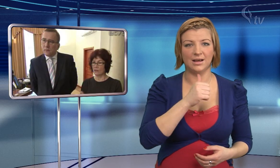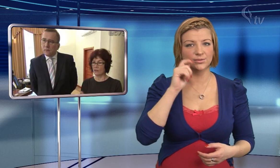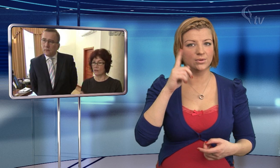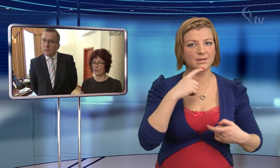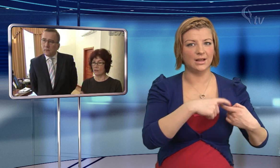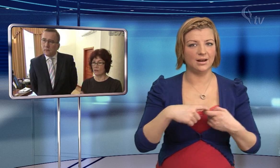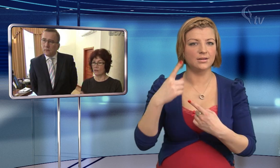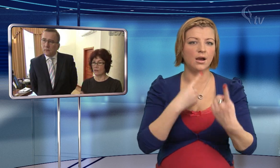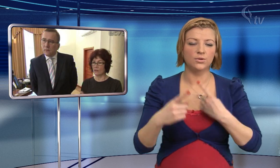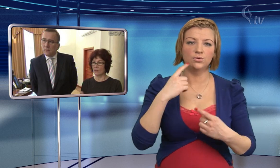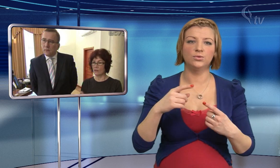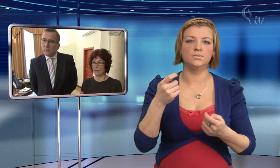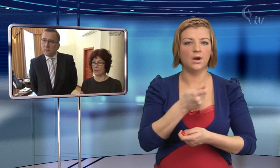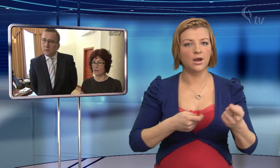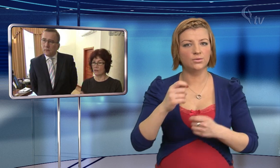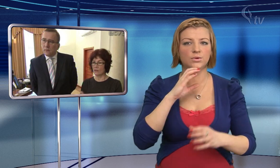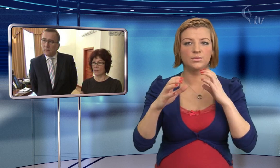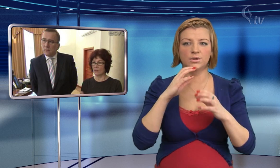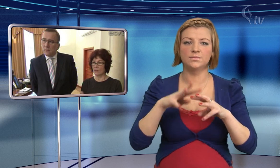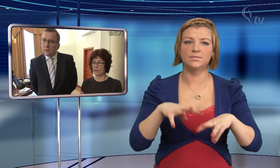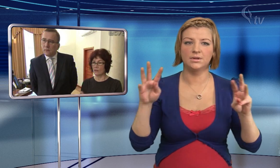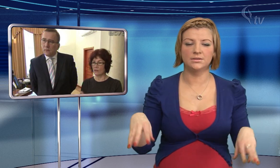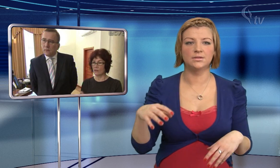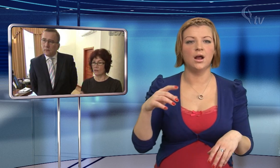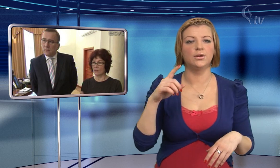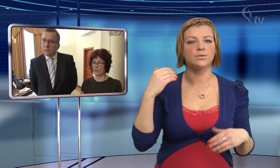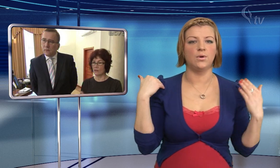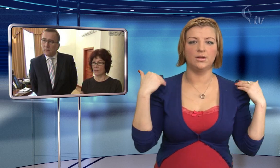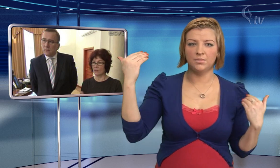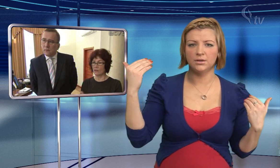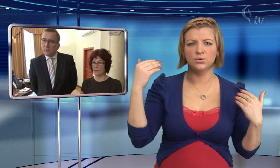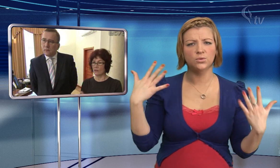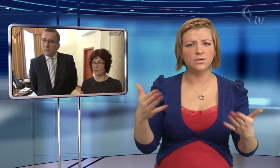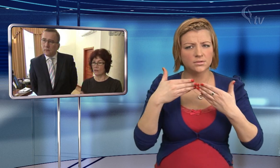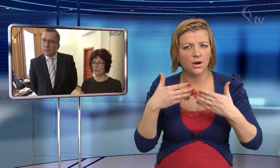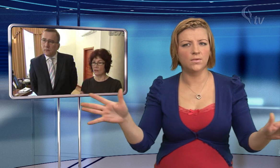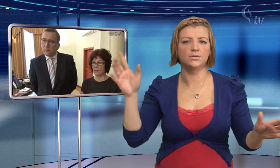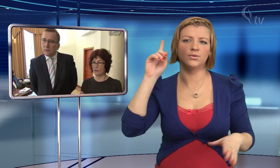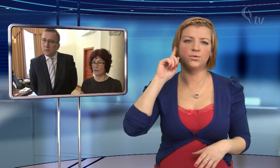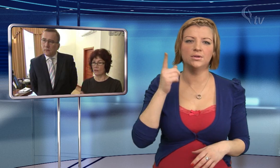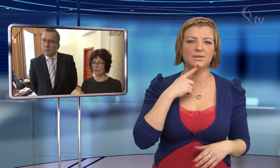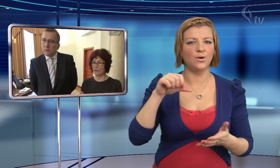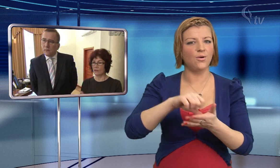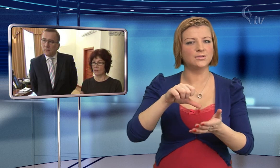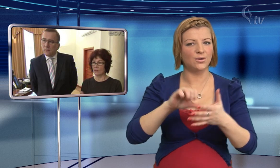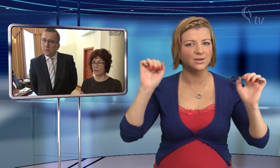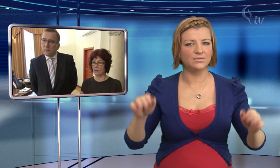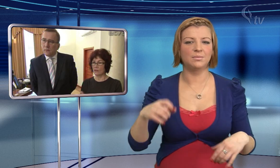April 6 arutas Eesti Kurtide Liit majandus- ja kommunikatsiooniminister Juhan Partsiga, kuidas avardada kurtide osaluse